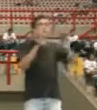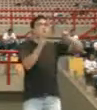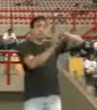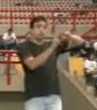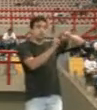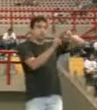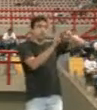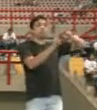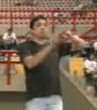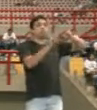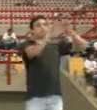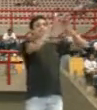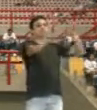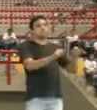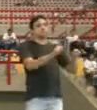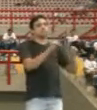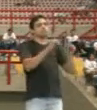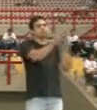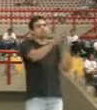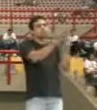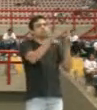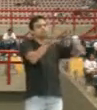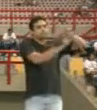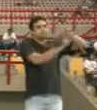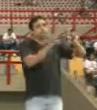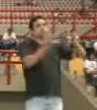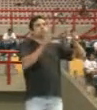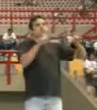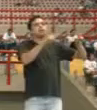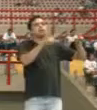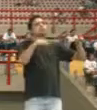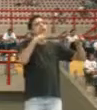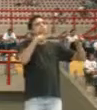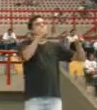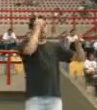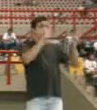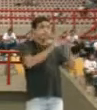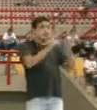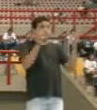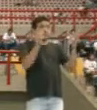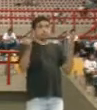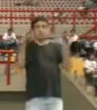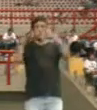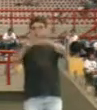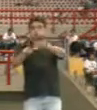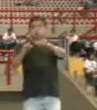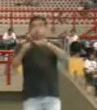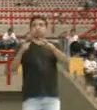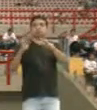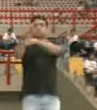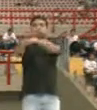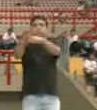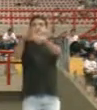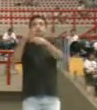carcerário, que ele não possibilita a inserção, ele não possibilita a